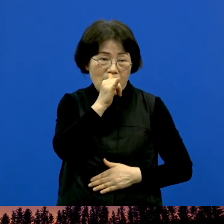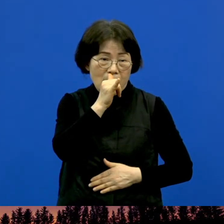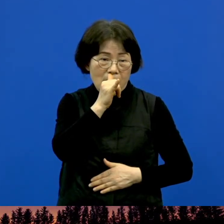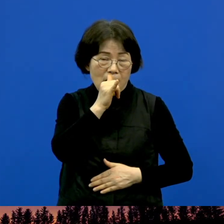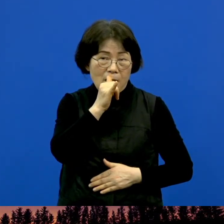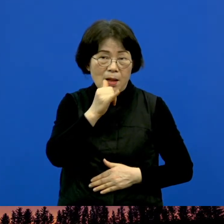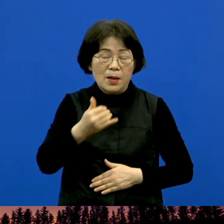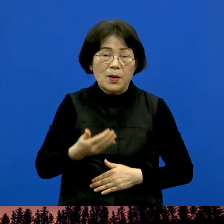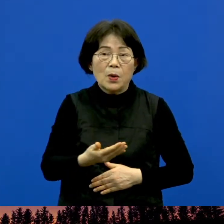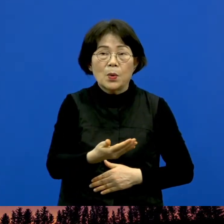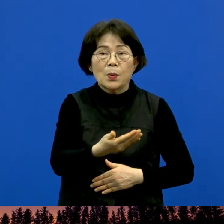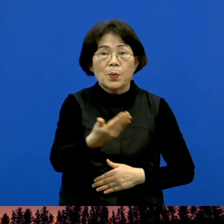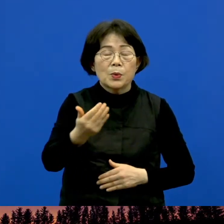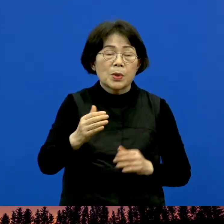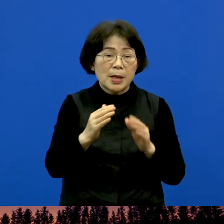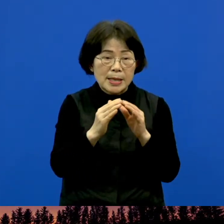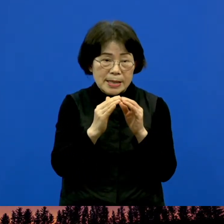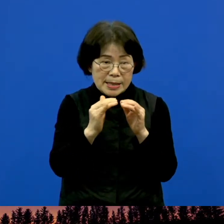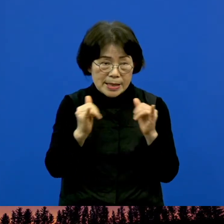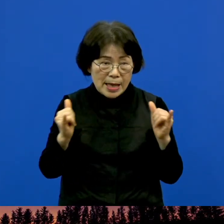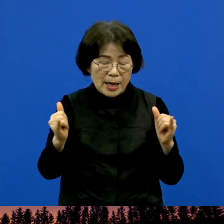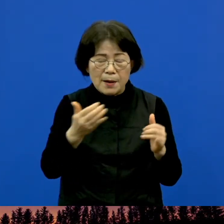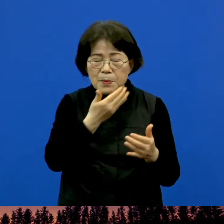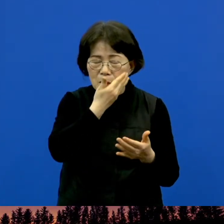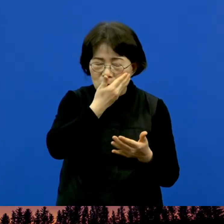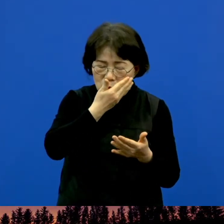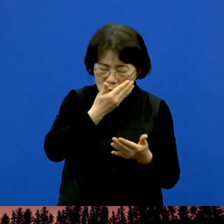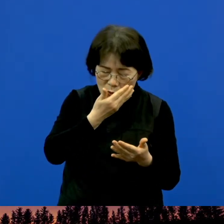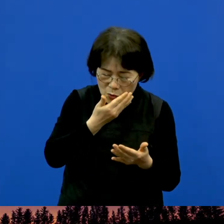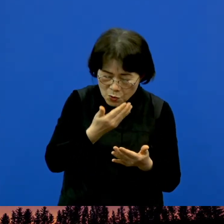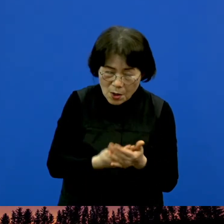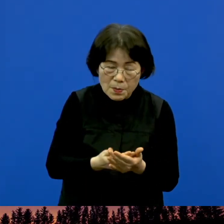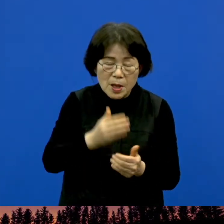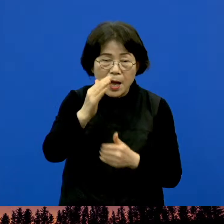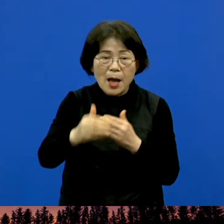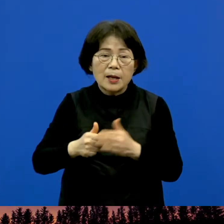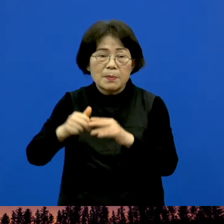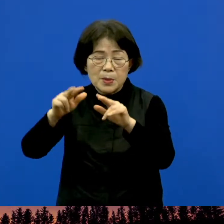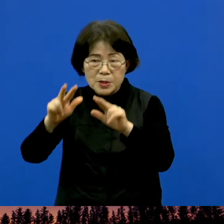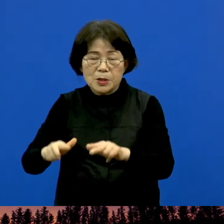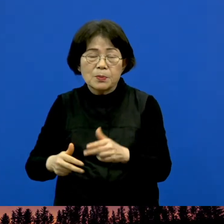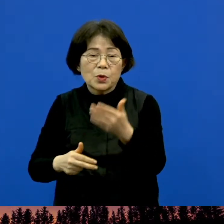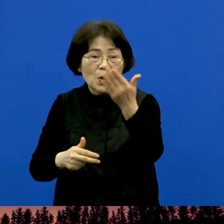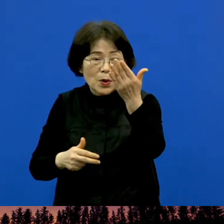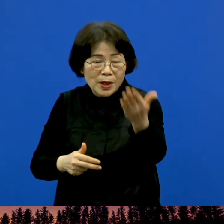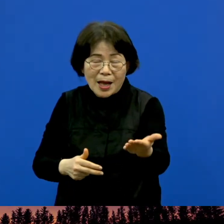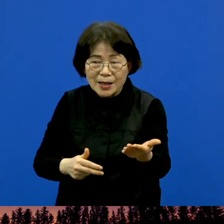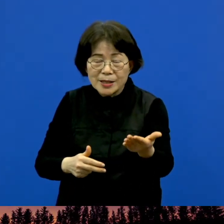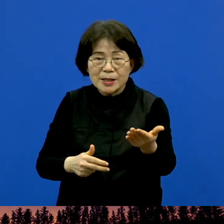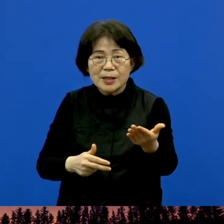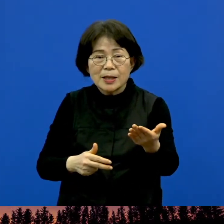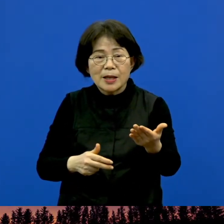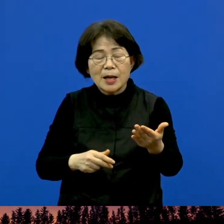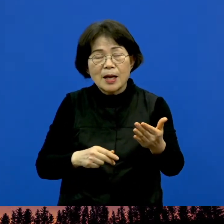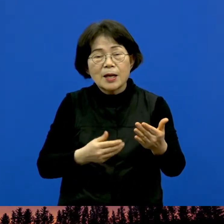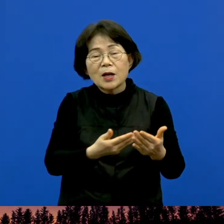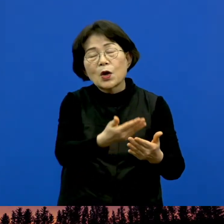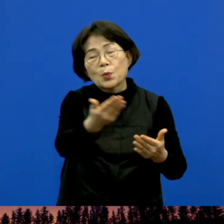자, 여러분, 사람이 중요하다. 하나님은 지금도 당신의 역사를 위해서 사람을 찾고